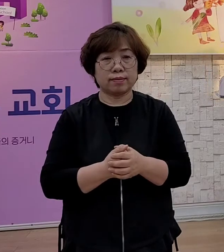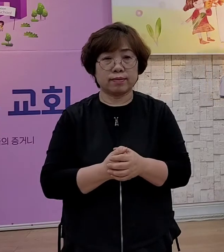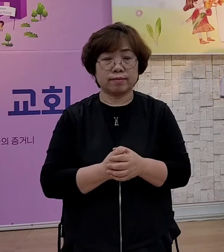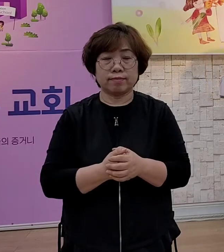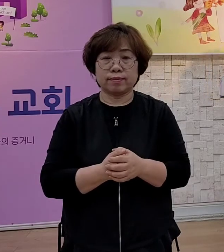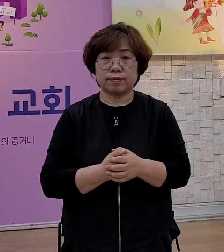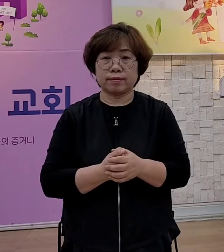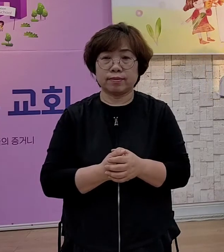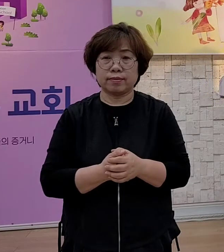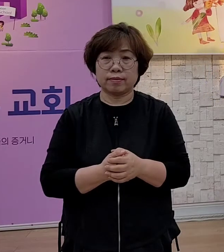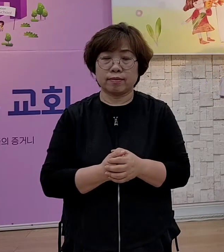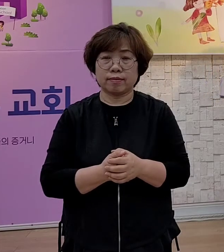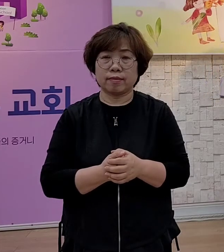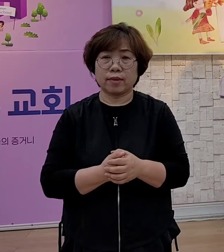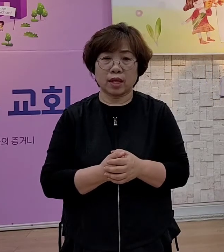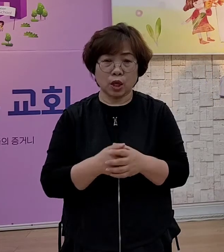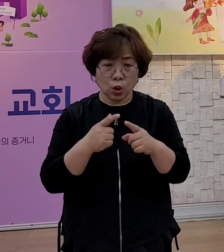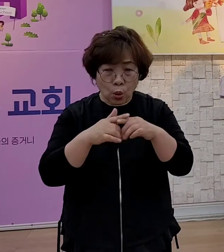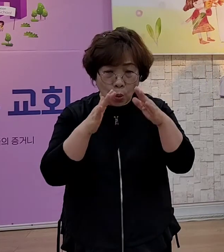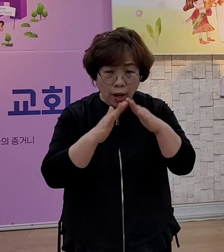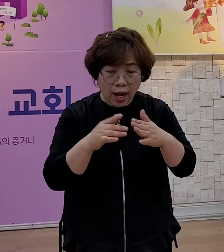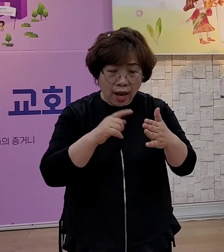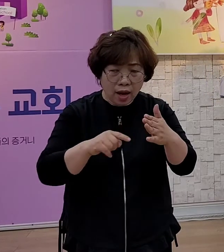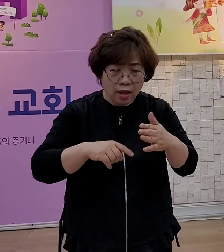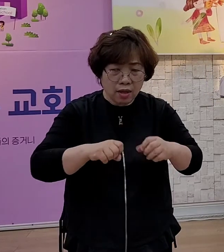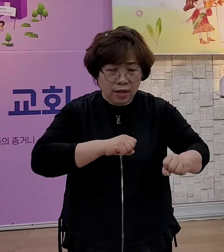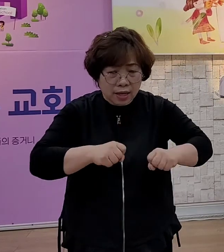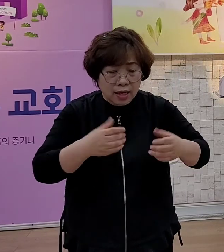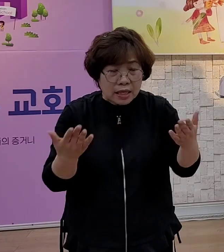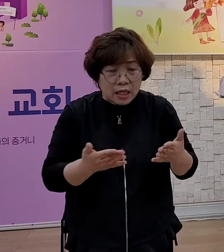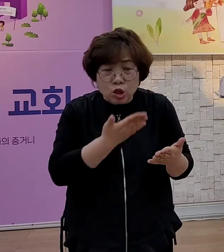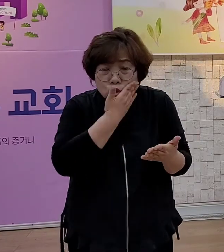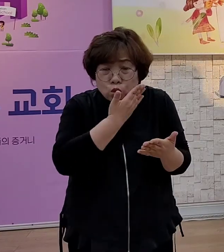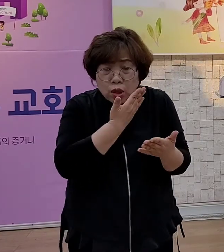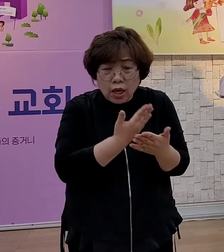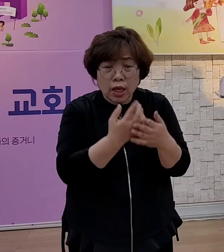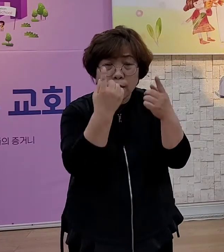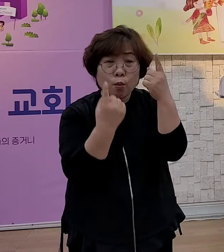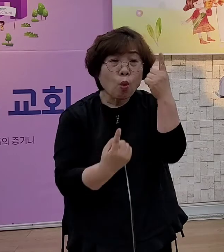여기서 그러니까 우리가 무슨 일을 하는지가 중요한 게 아니라 물론 그것도 중요한데